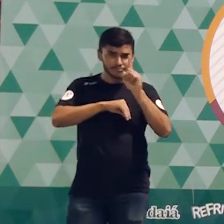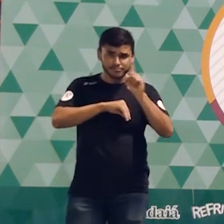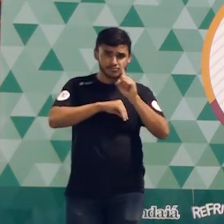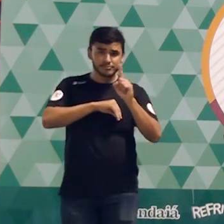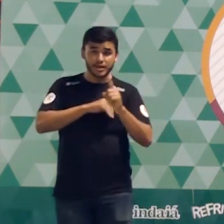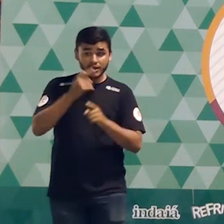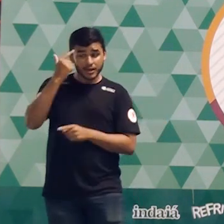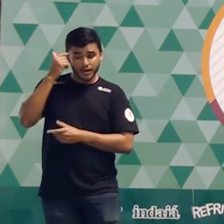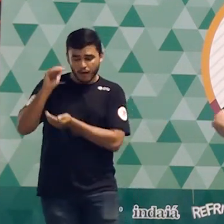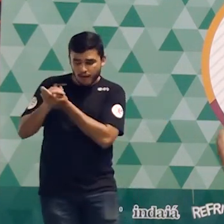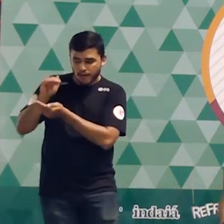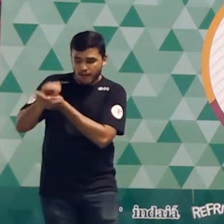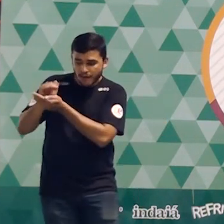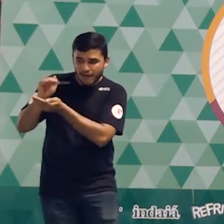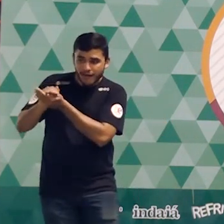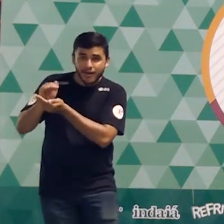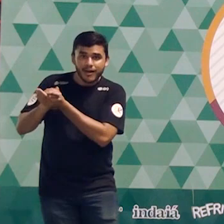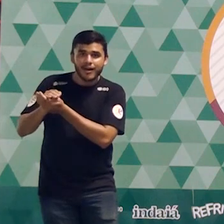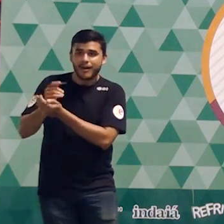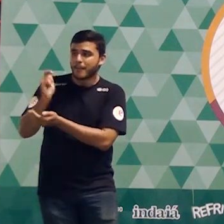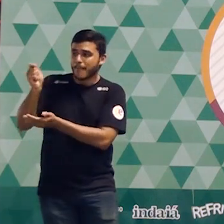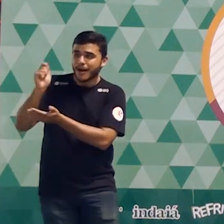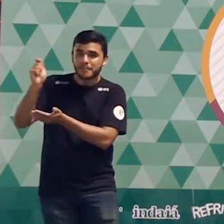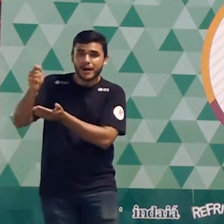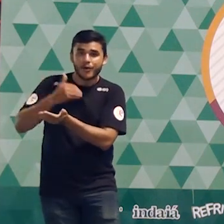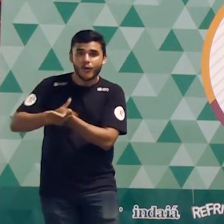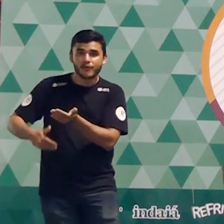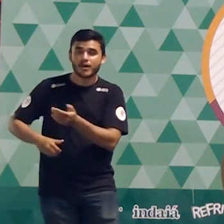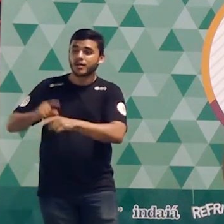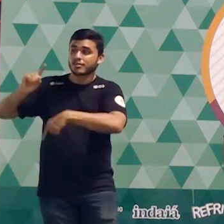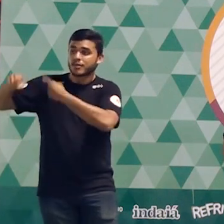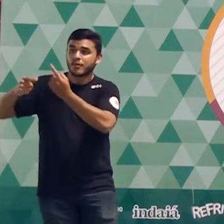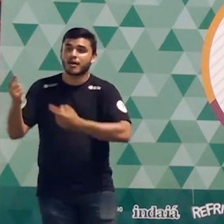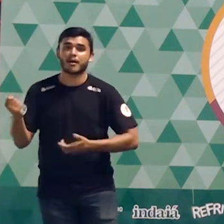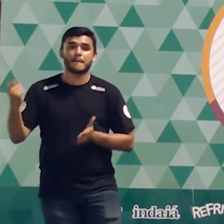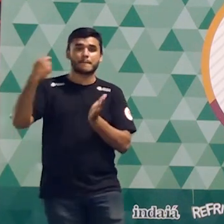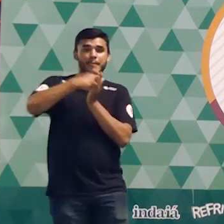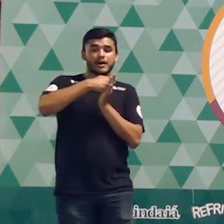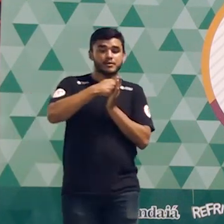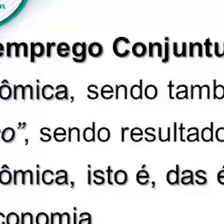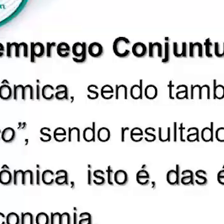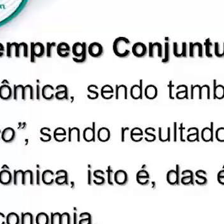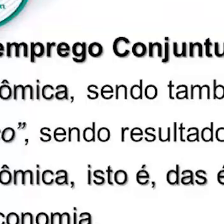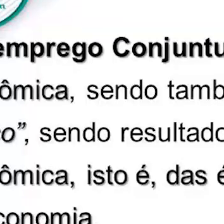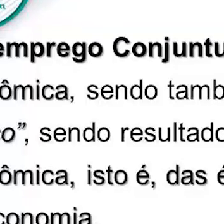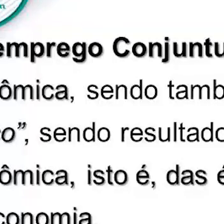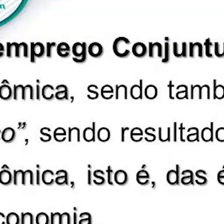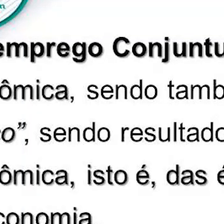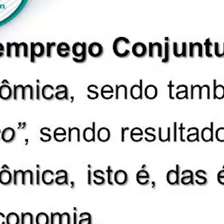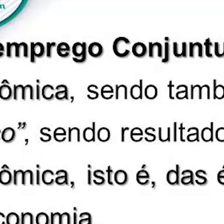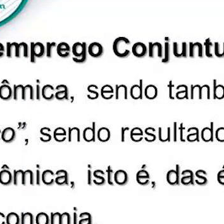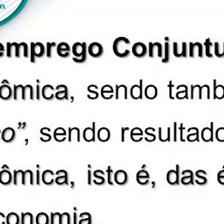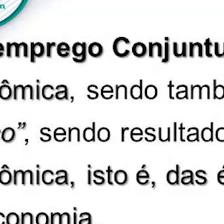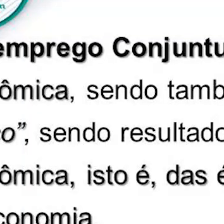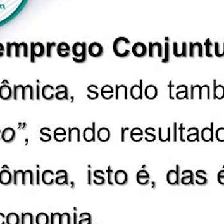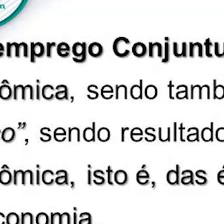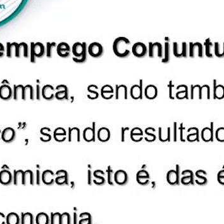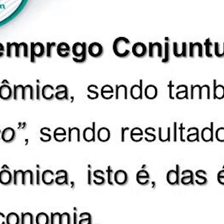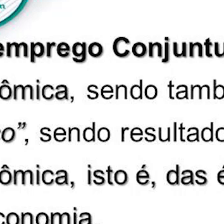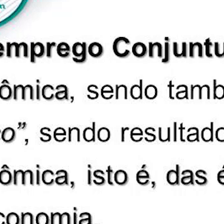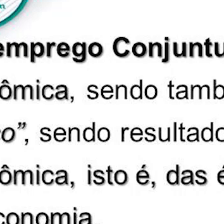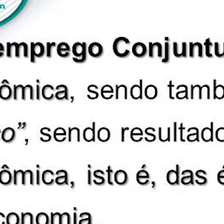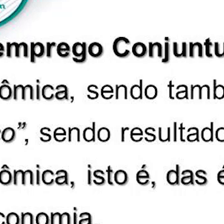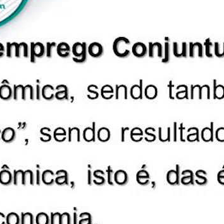mais ou menos a ideia, tá? São as principais. E, por fim, a ideia do desemprego. Isso aqui é muito importante, então, bem atenção para